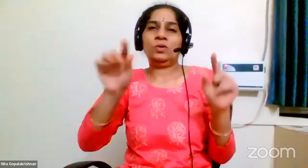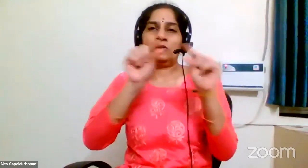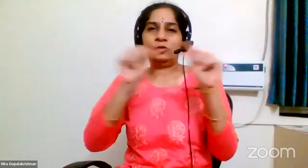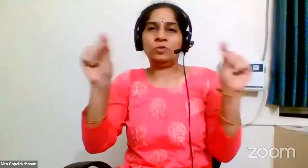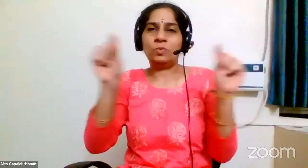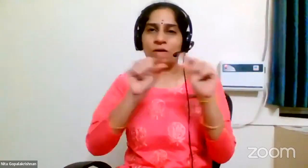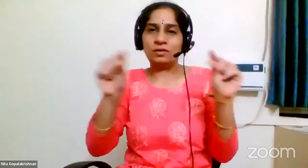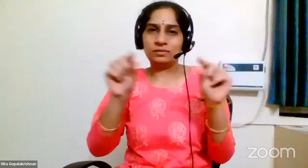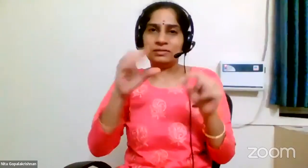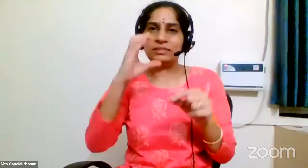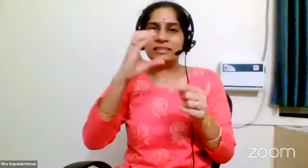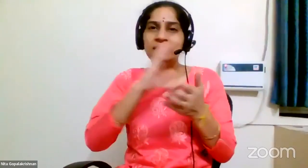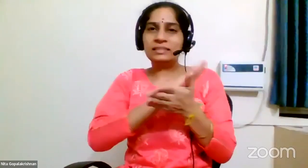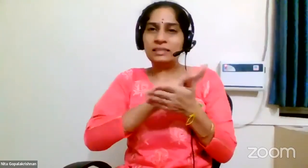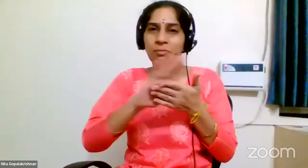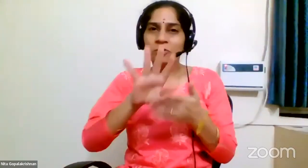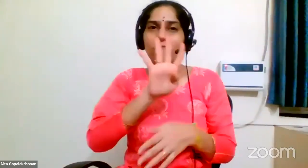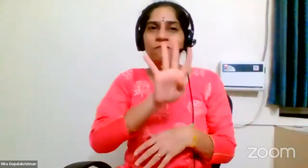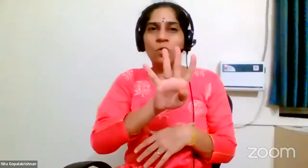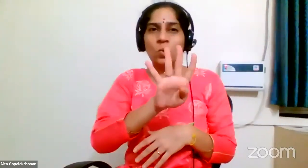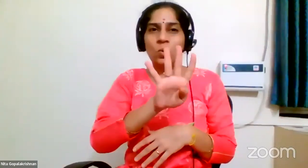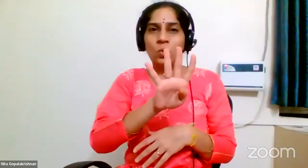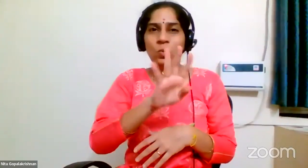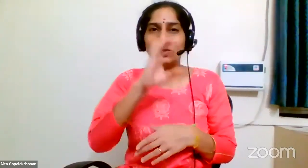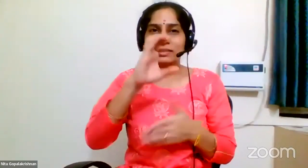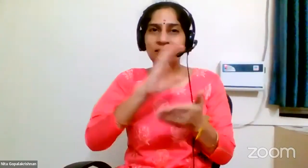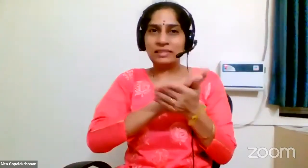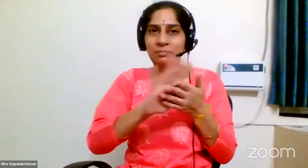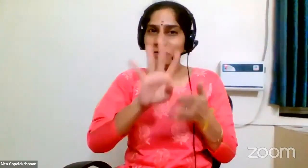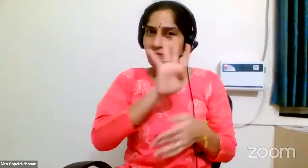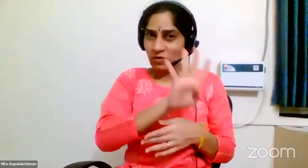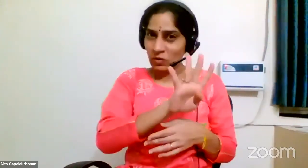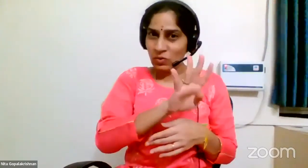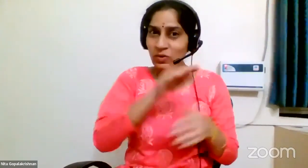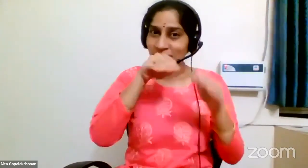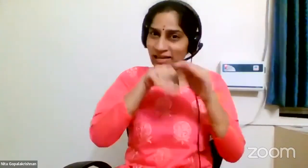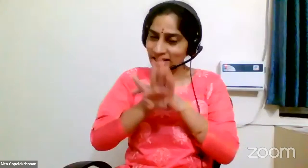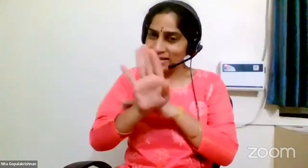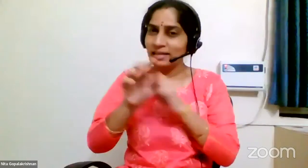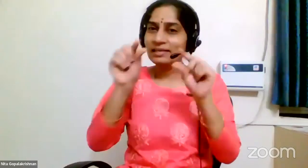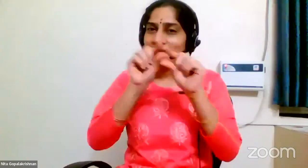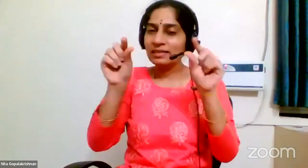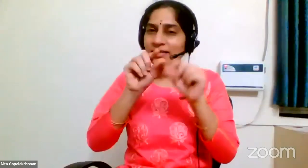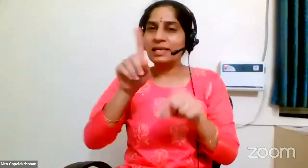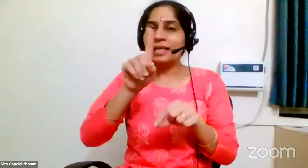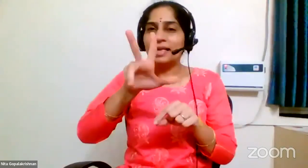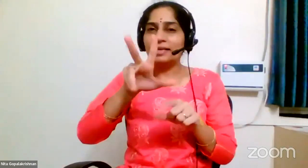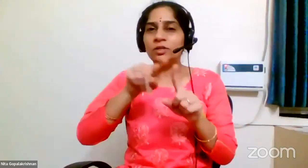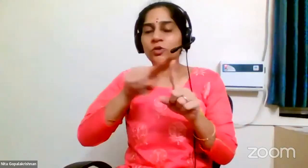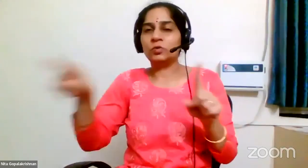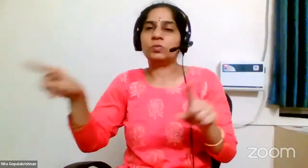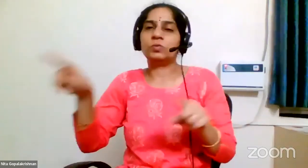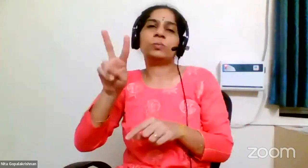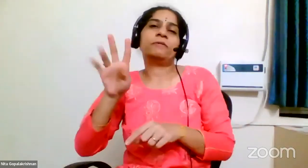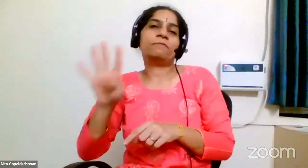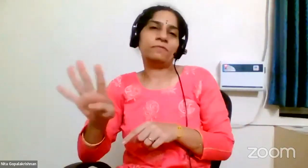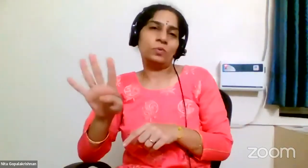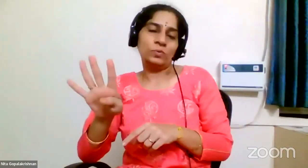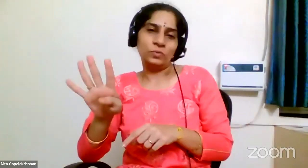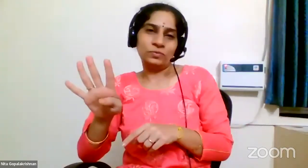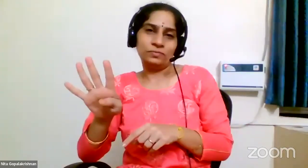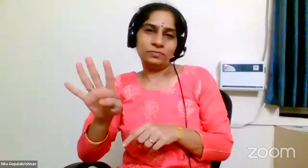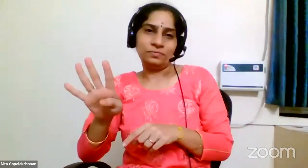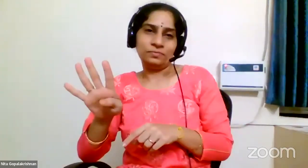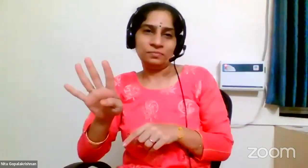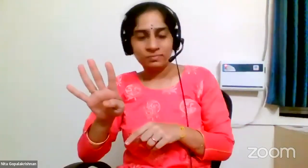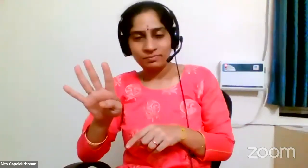क्योंकि हमारा कार्य सिर्फ इस भगवद गीता ग्रंथ को खत्म करना नहीं है, अपितु इसको समझना है।